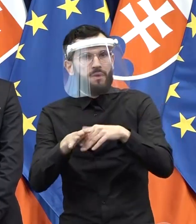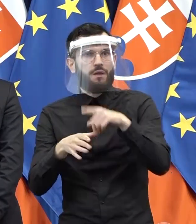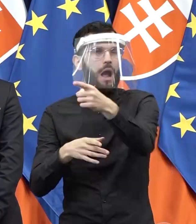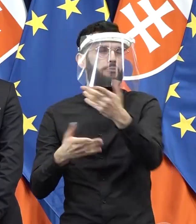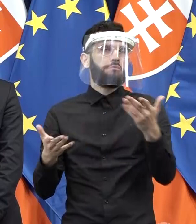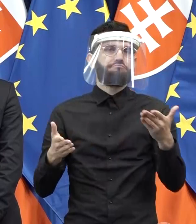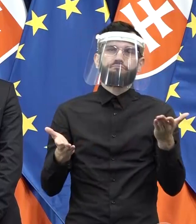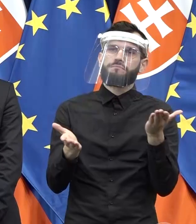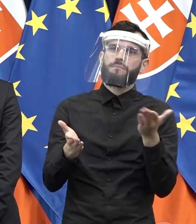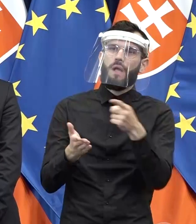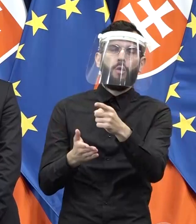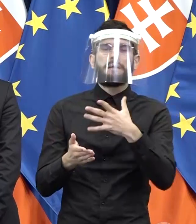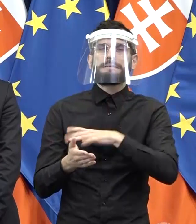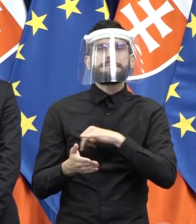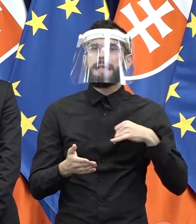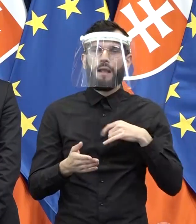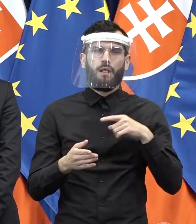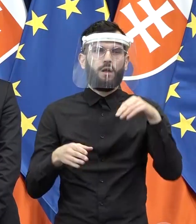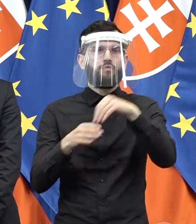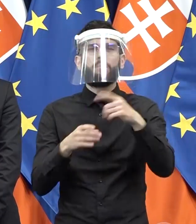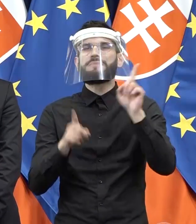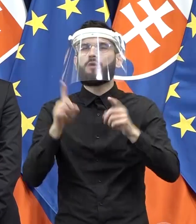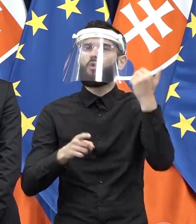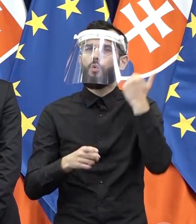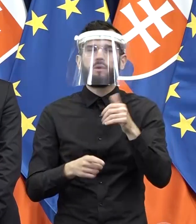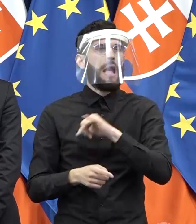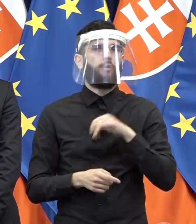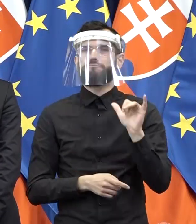neprispôsobivými občanmi.